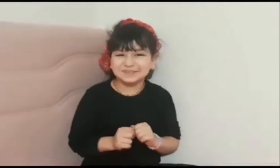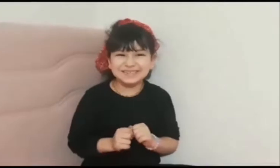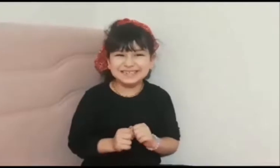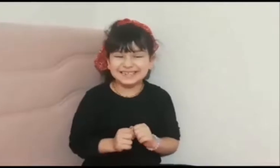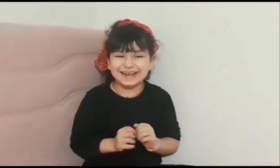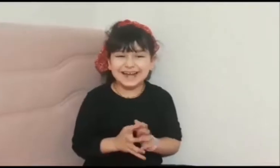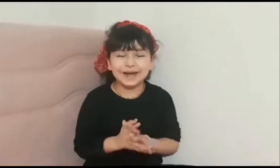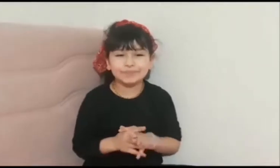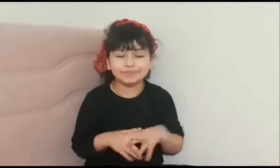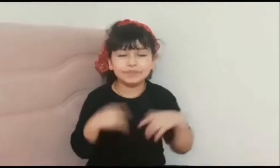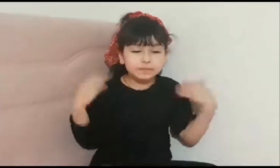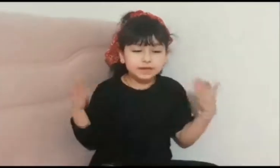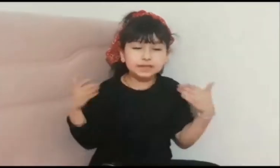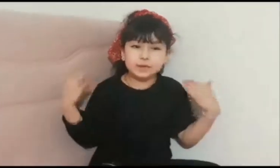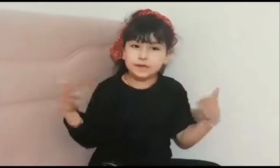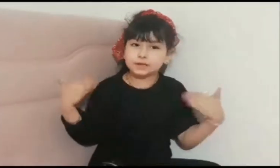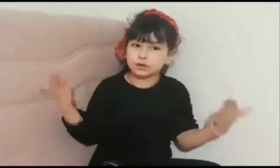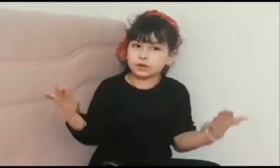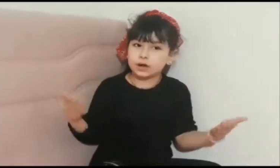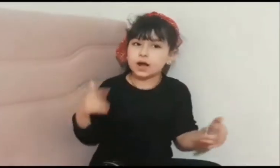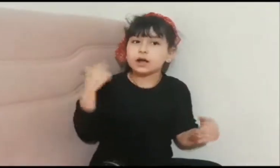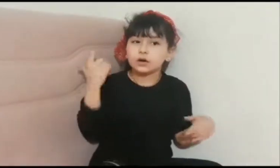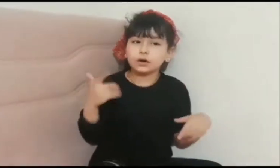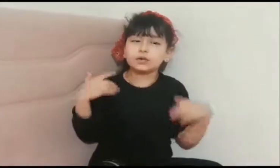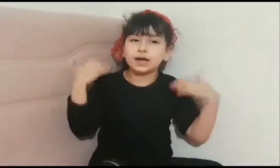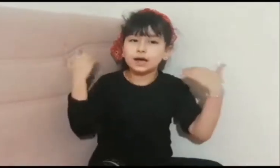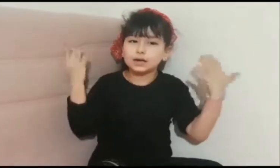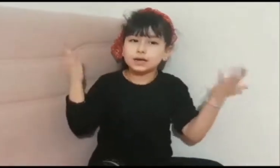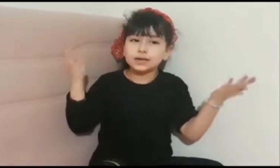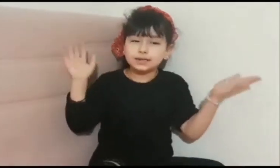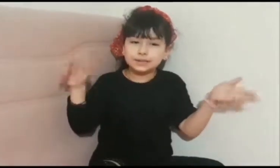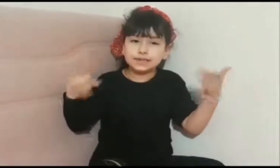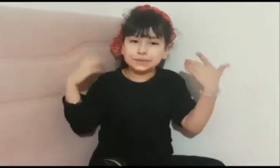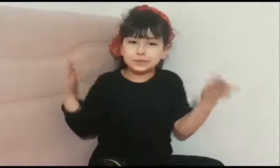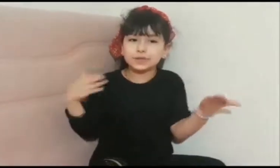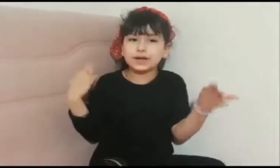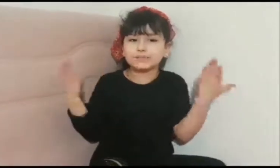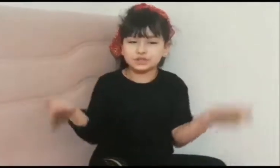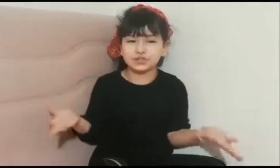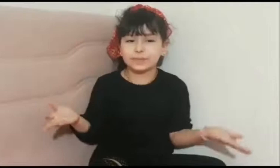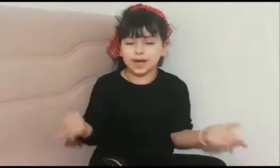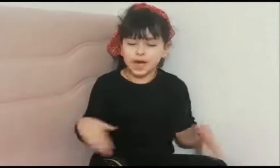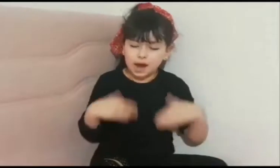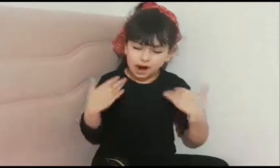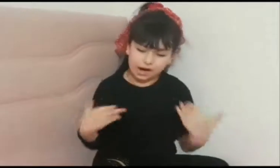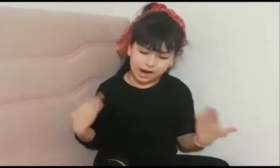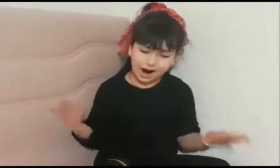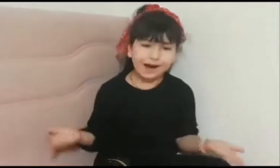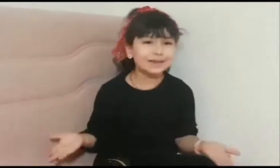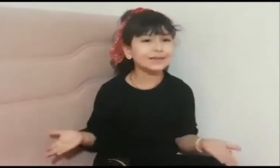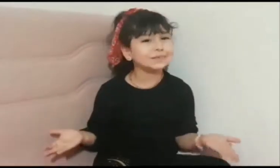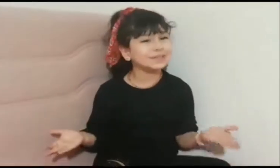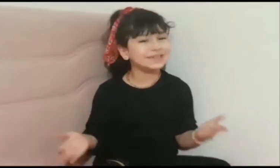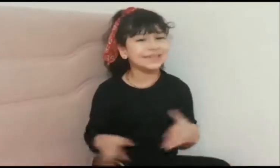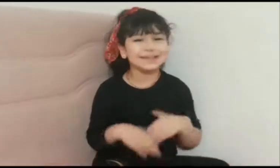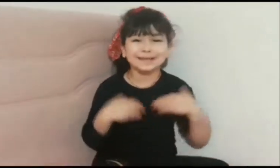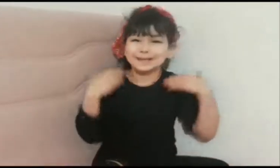çekmiş yine. Bir zaman sonra o da tilkiyi buyurmuş eme. Hay hay demiş tilki,